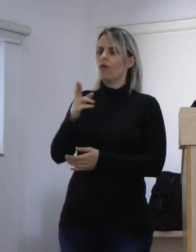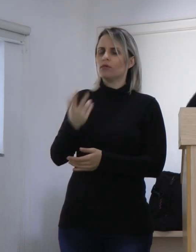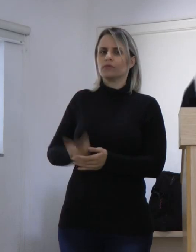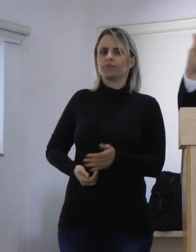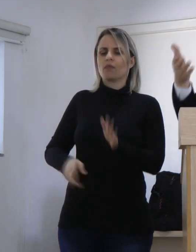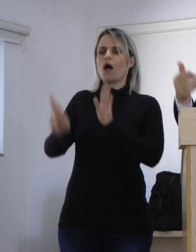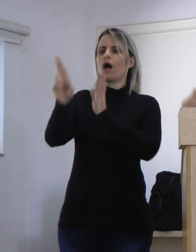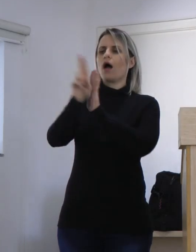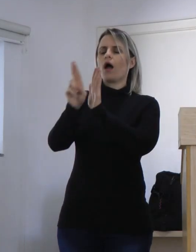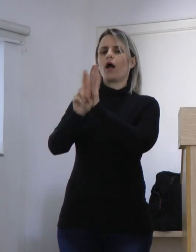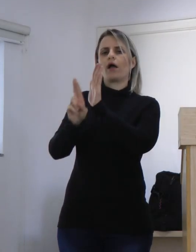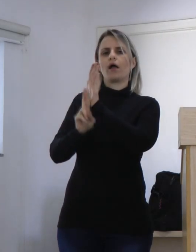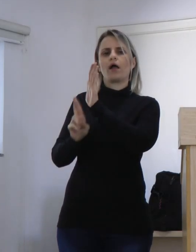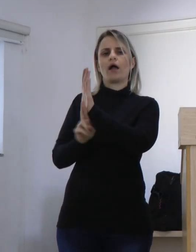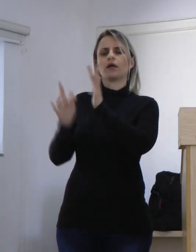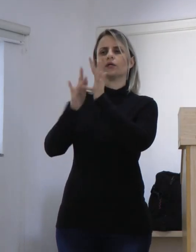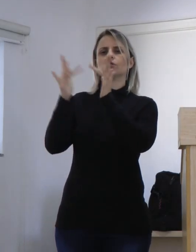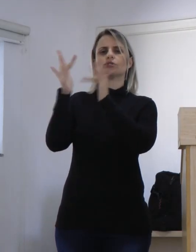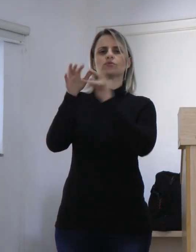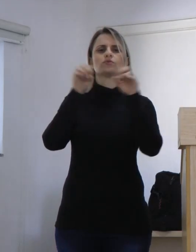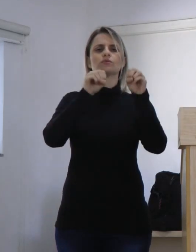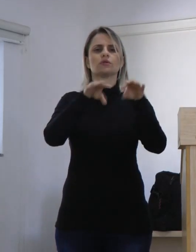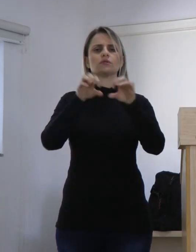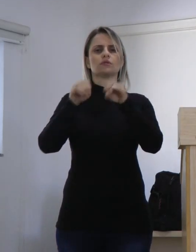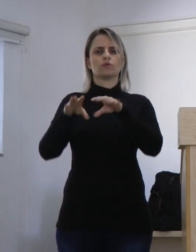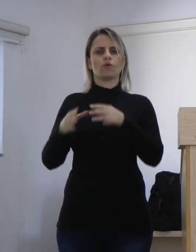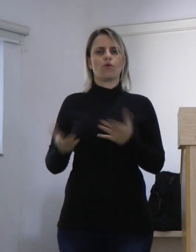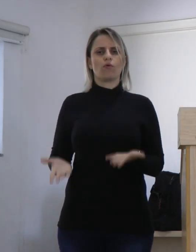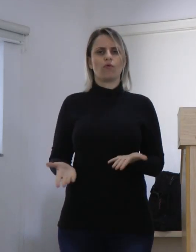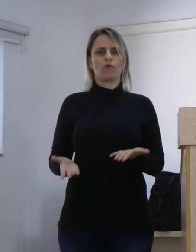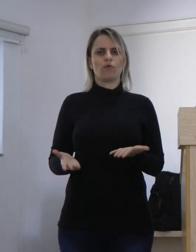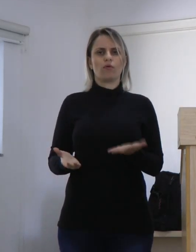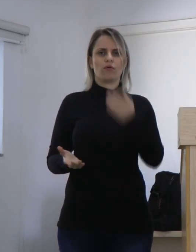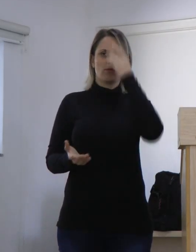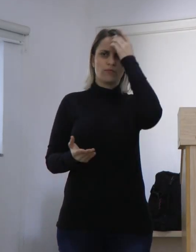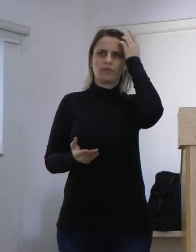trata de um verdadeiro ou de um falso profeta? Qual é a regra?